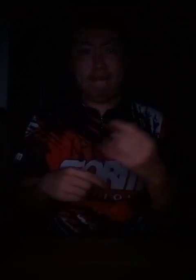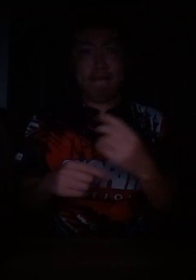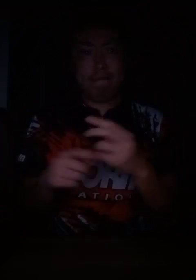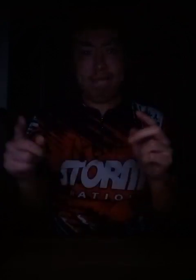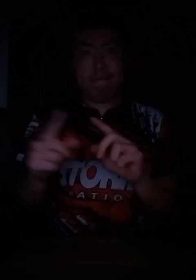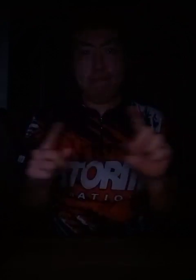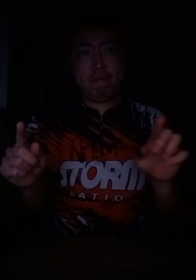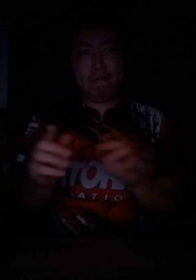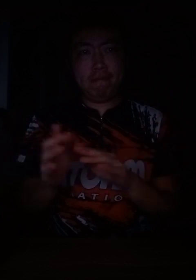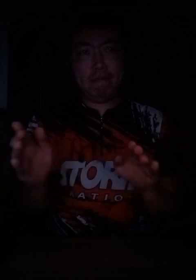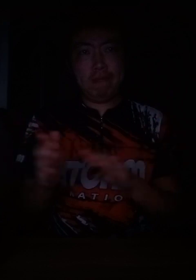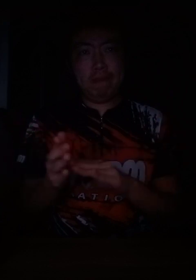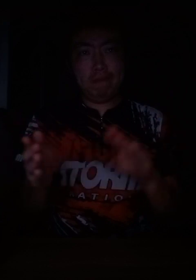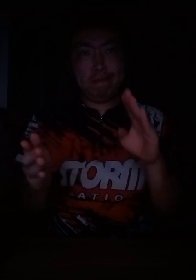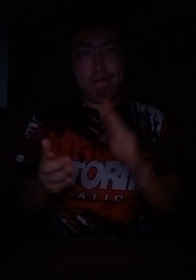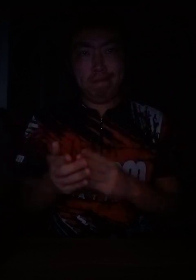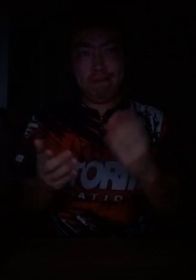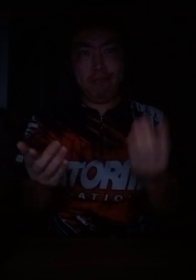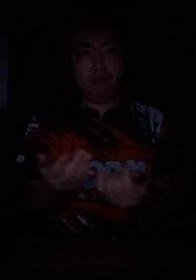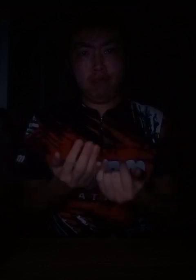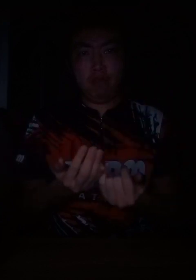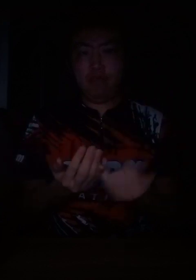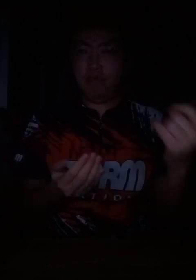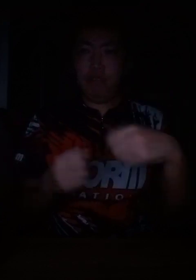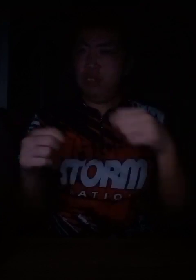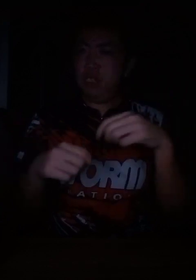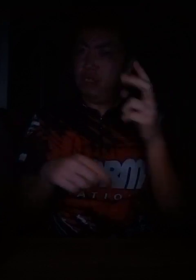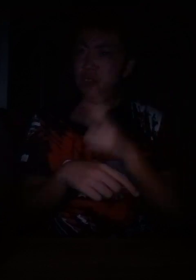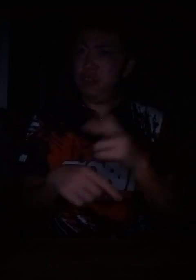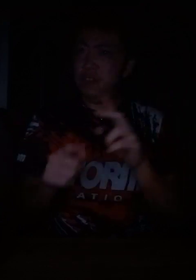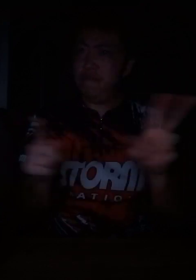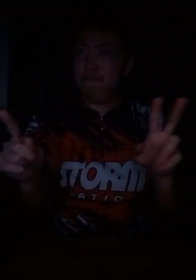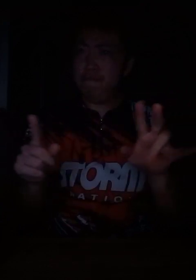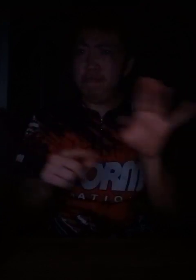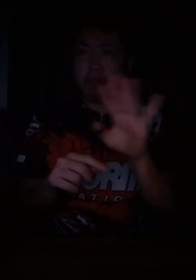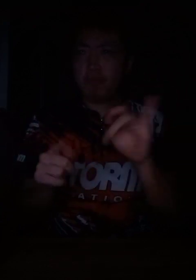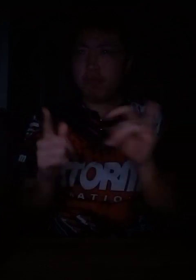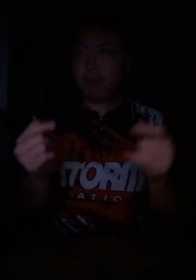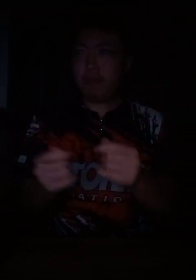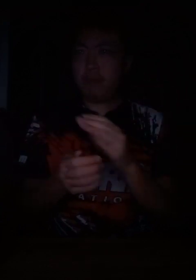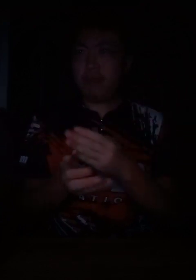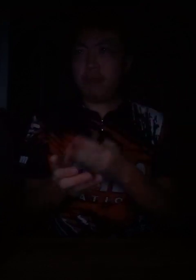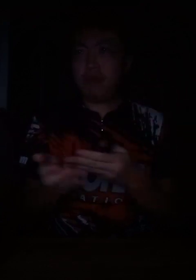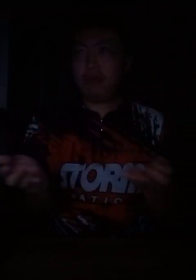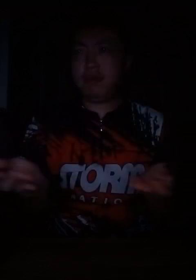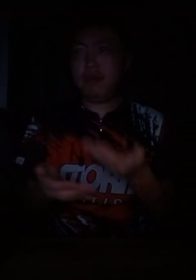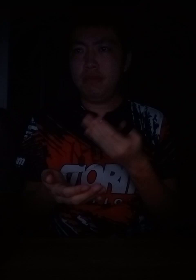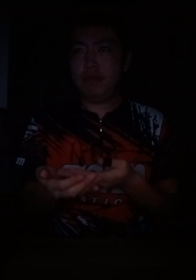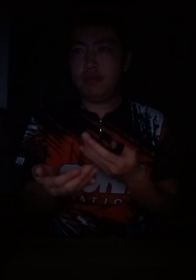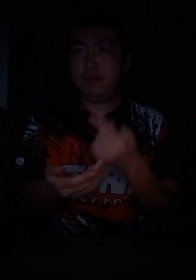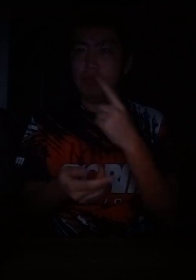혐의로 입건해 조사 중이며 주행 중 발생한 일인 만큼 특정범죄 가중처벌법을 적용할지 검토할